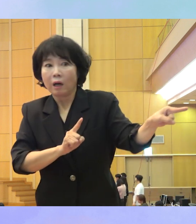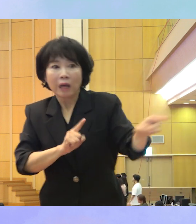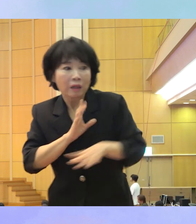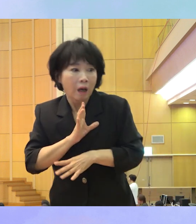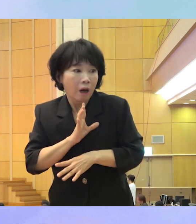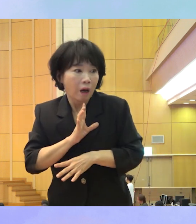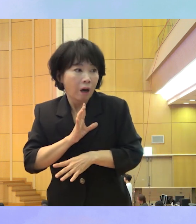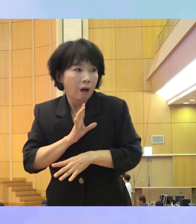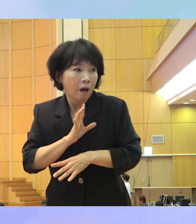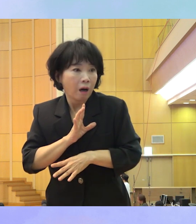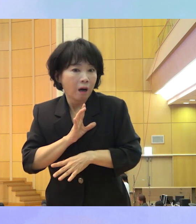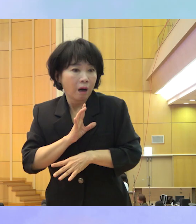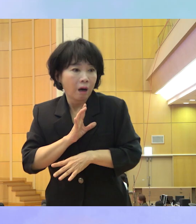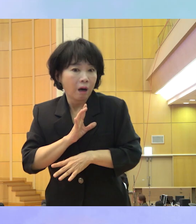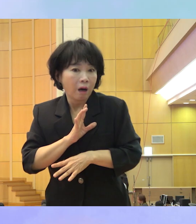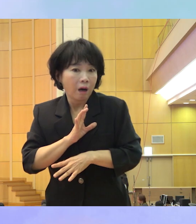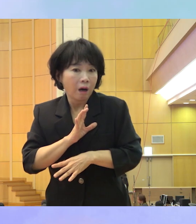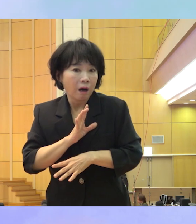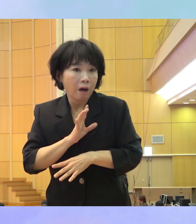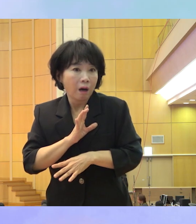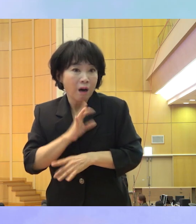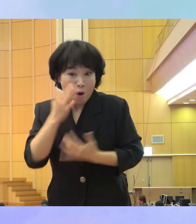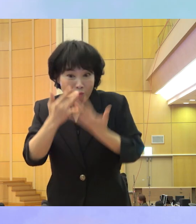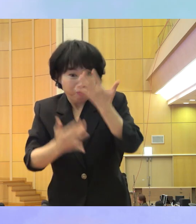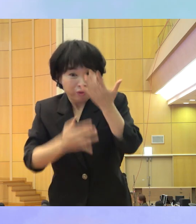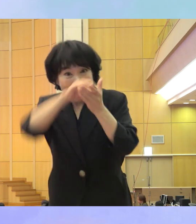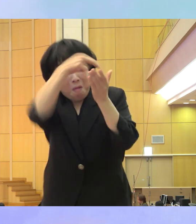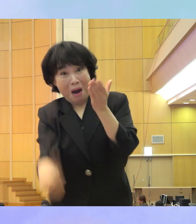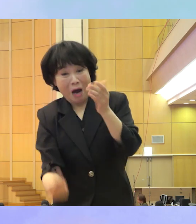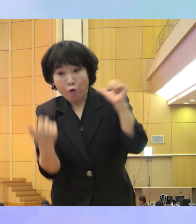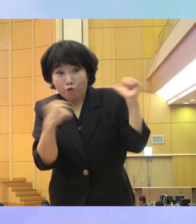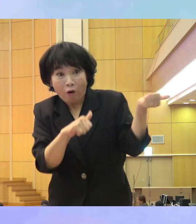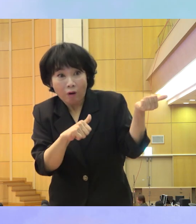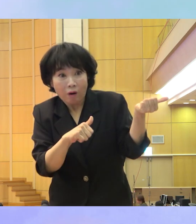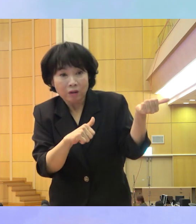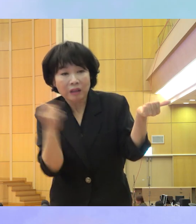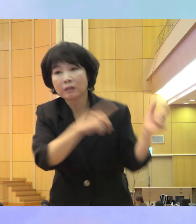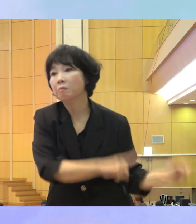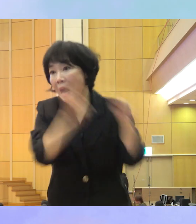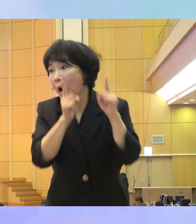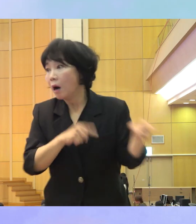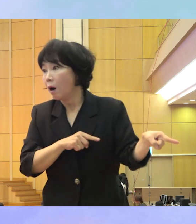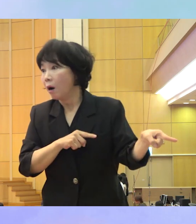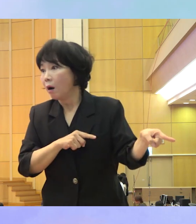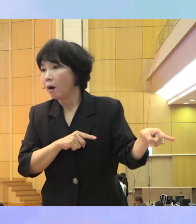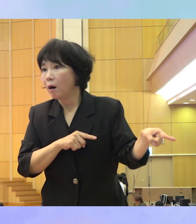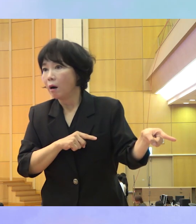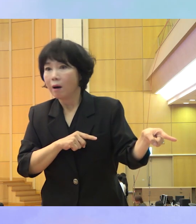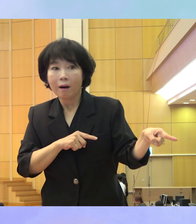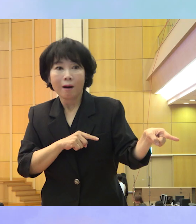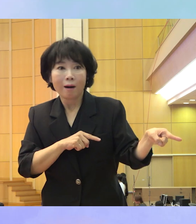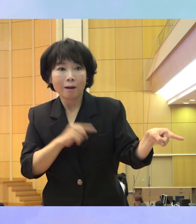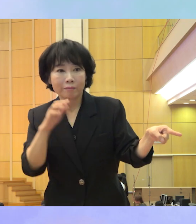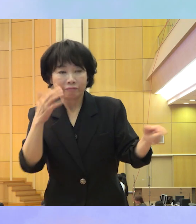며칠 만에 죽은 건데 지금 살아난 거예요. 살아나서